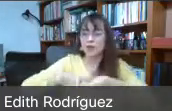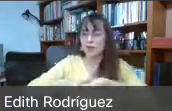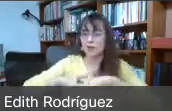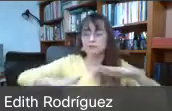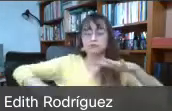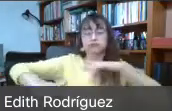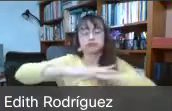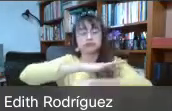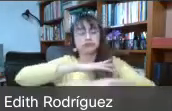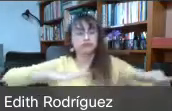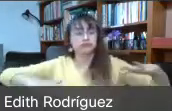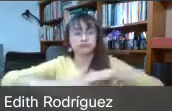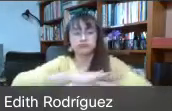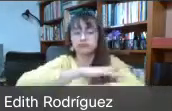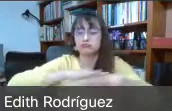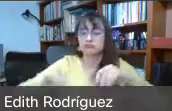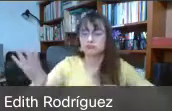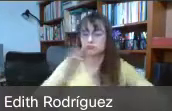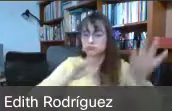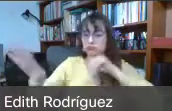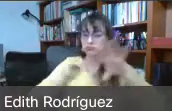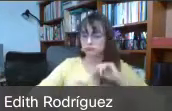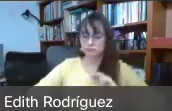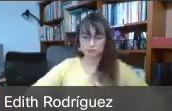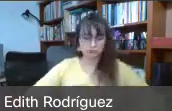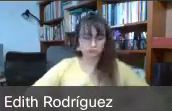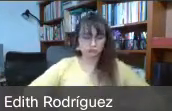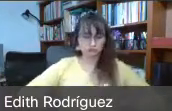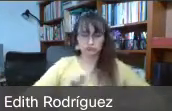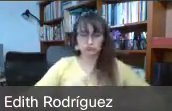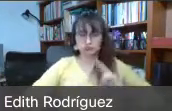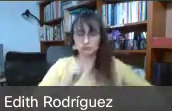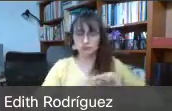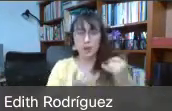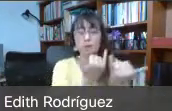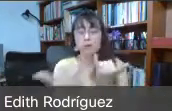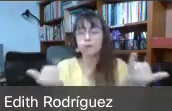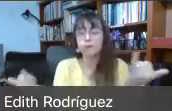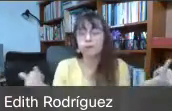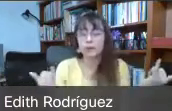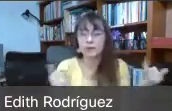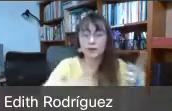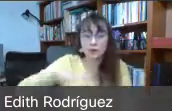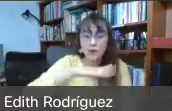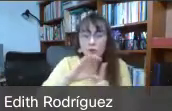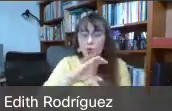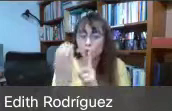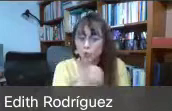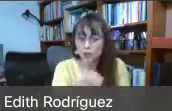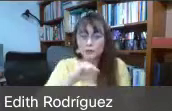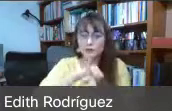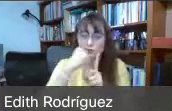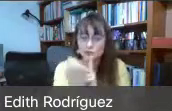ha tocado reflexionar mucho al respecto, porque la lengua se adquiere en entorno natural, se construye desde